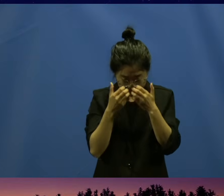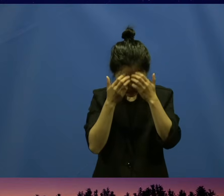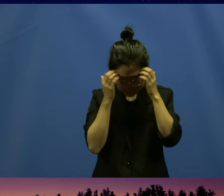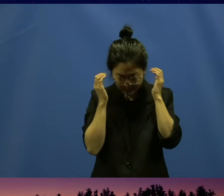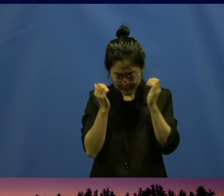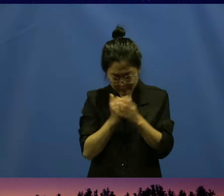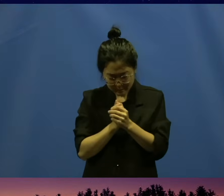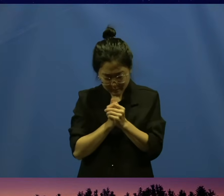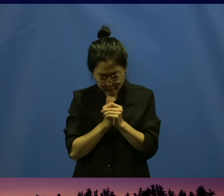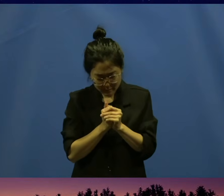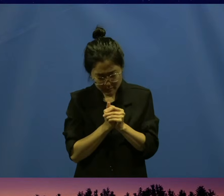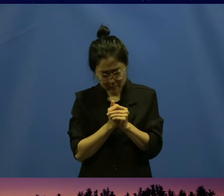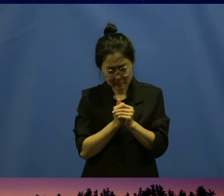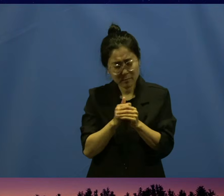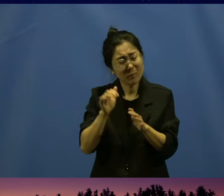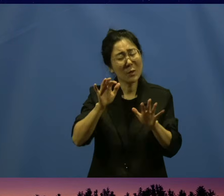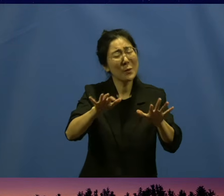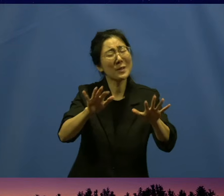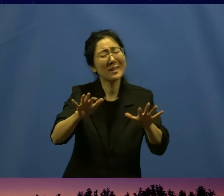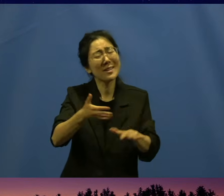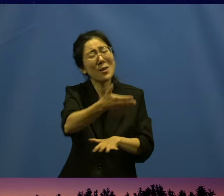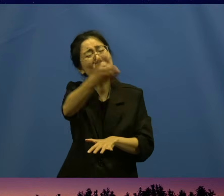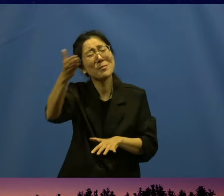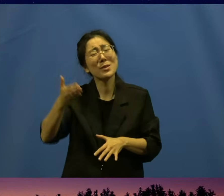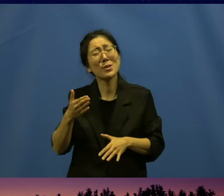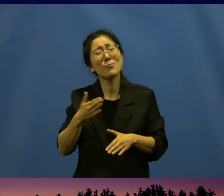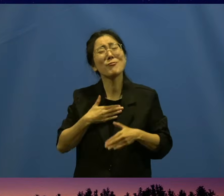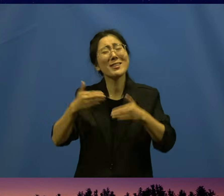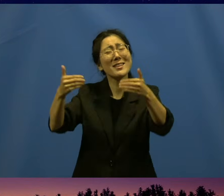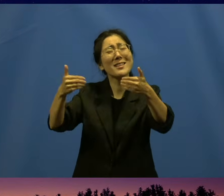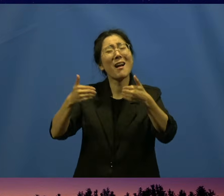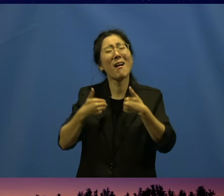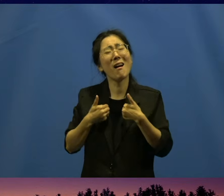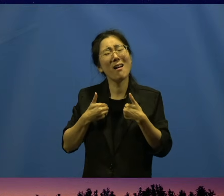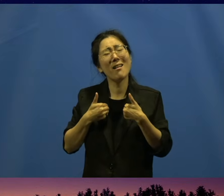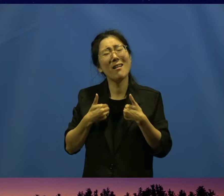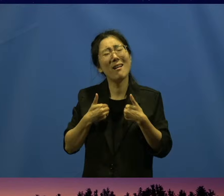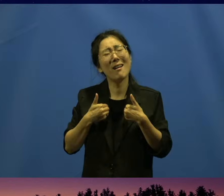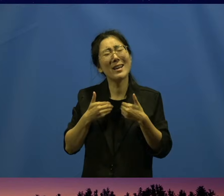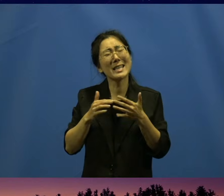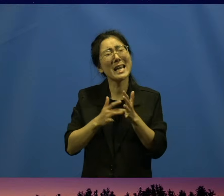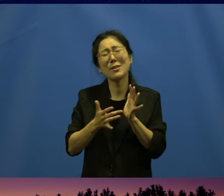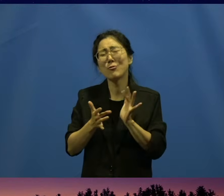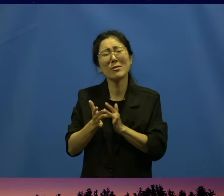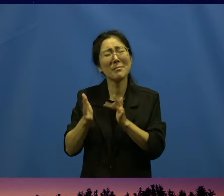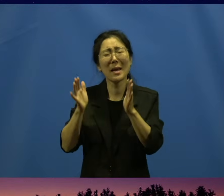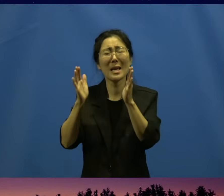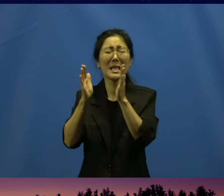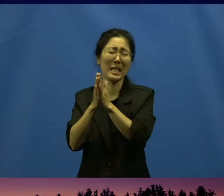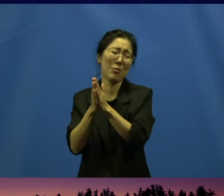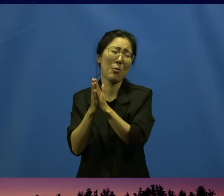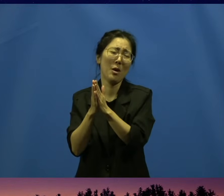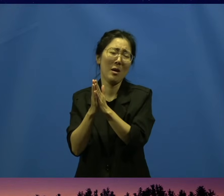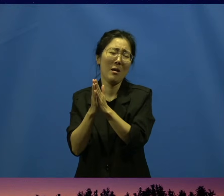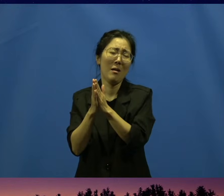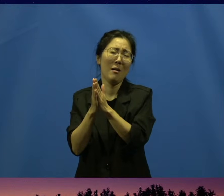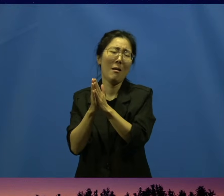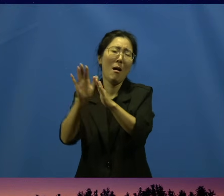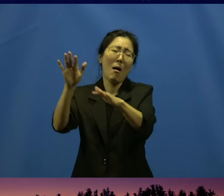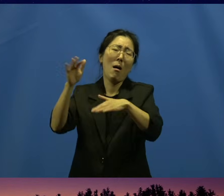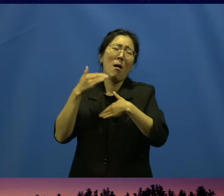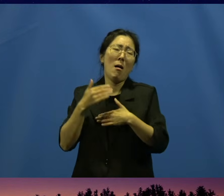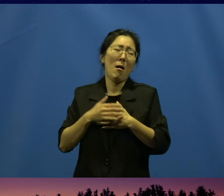믿음의 동역자 여러분, 우리는 오늘 이 밤 우리를 향한 예수님의 마지막 기도를 들었습니다. 성도를 향한 예수님의 마지막